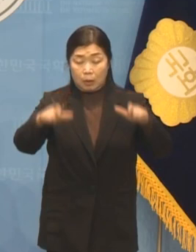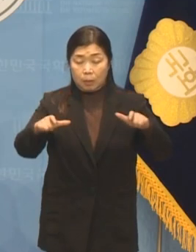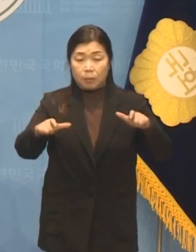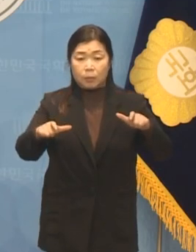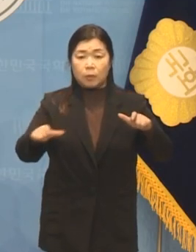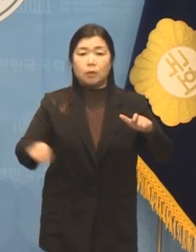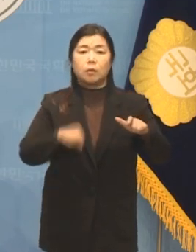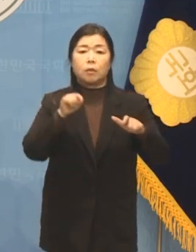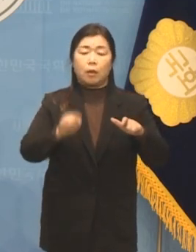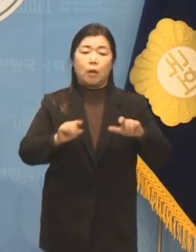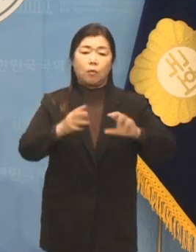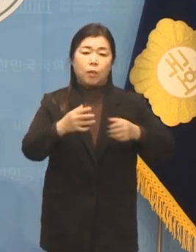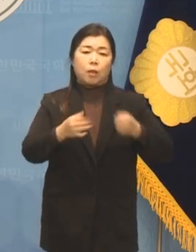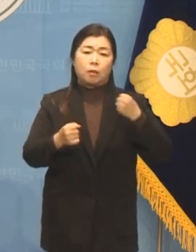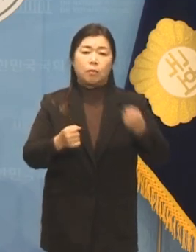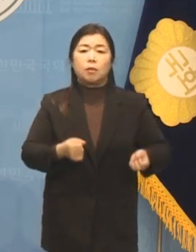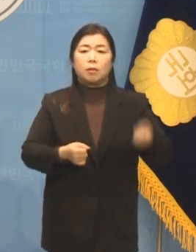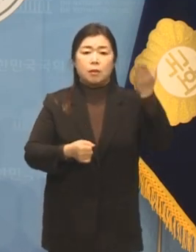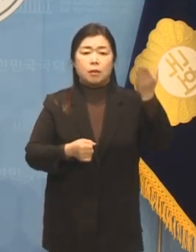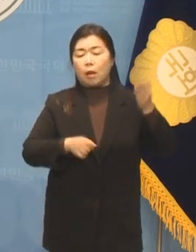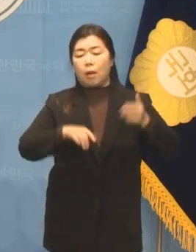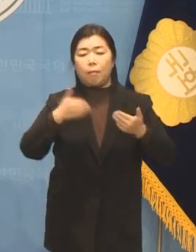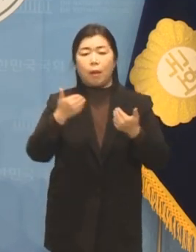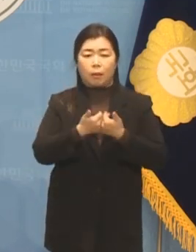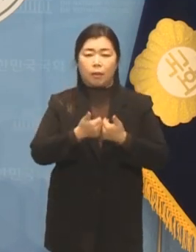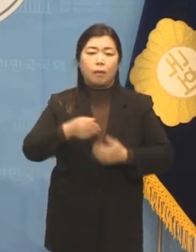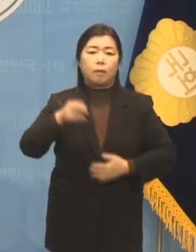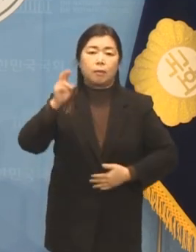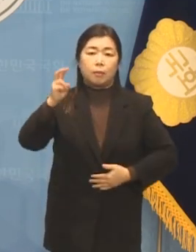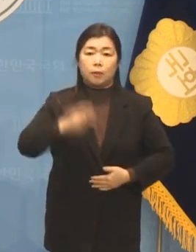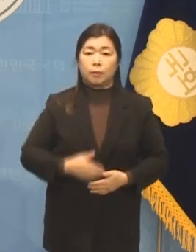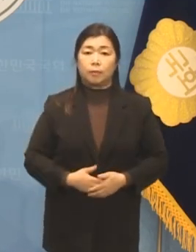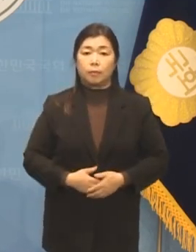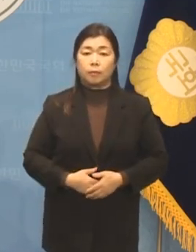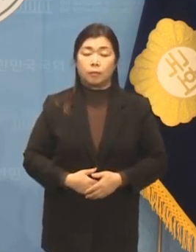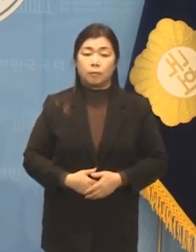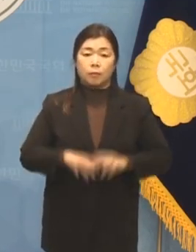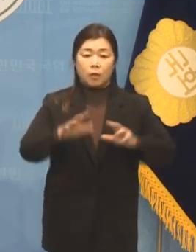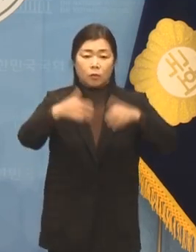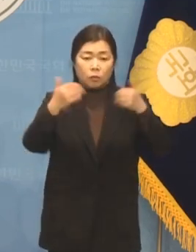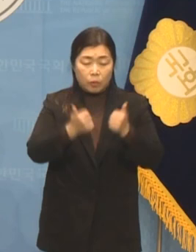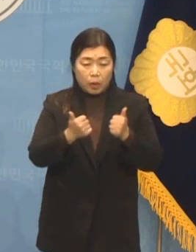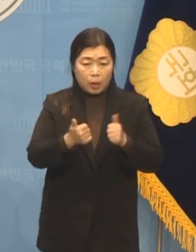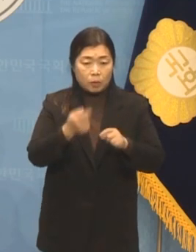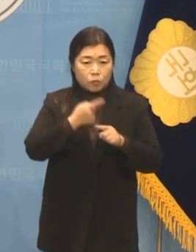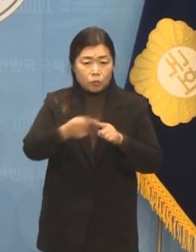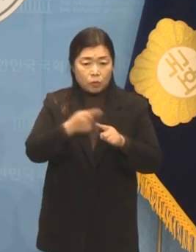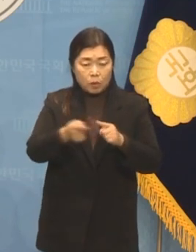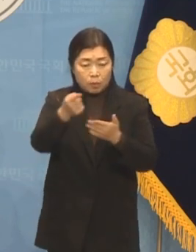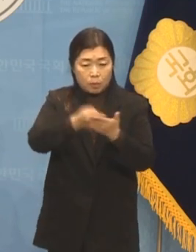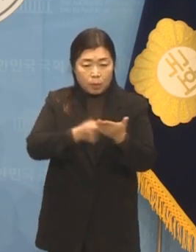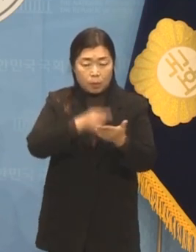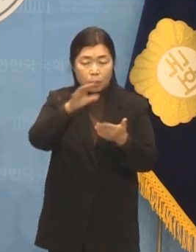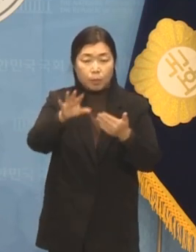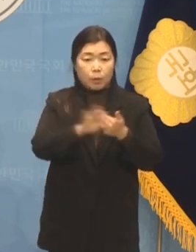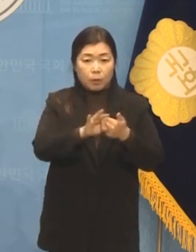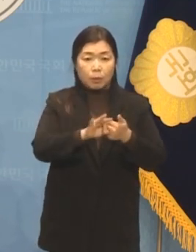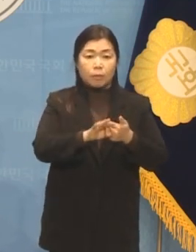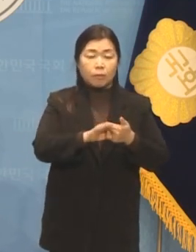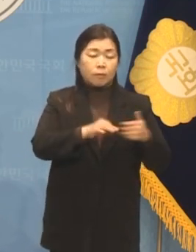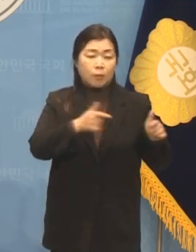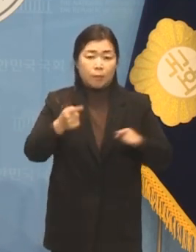됩니다. 입법활동, 국회 출석률 등 정량적 평가 이외에 정청적